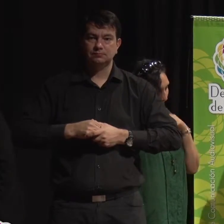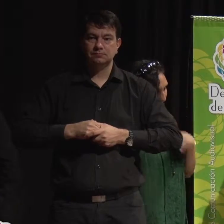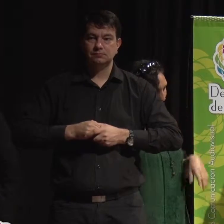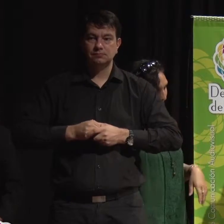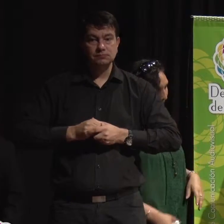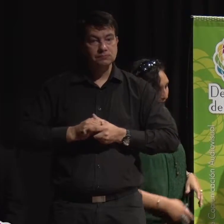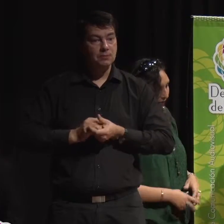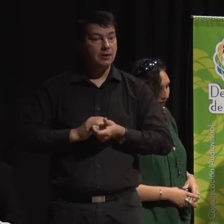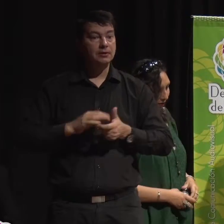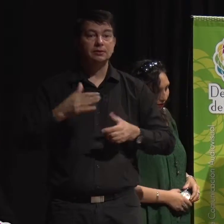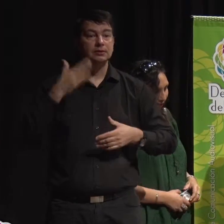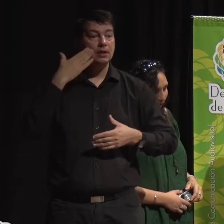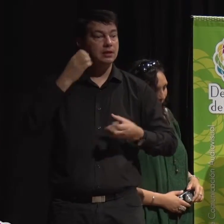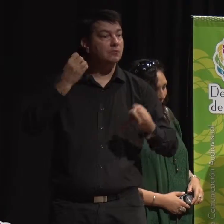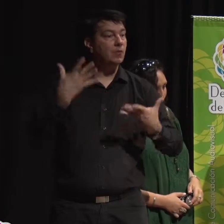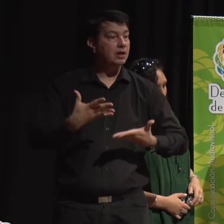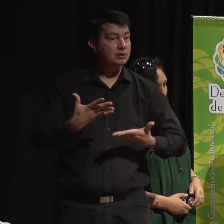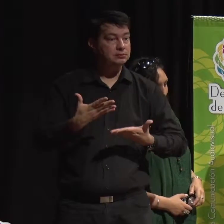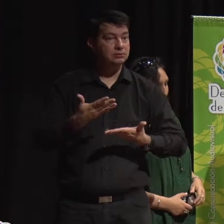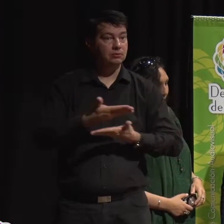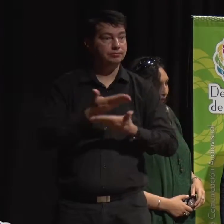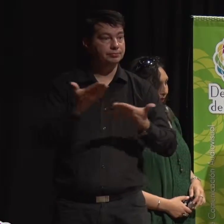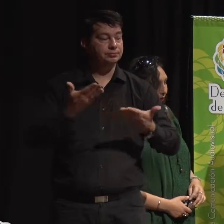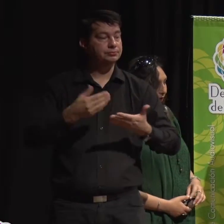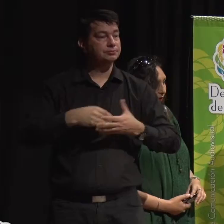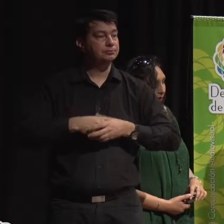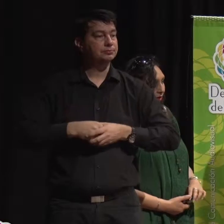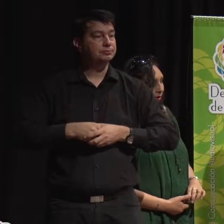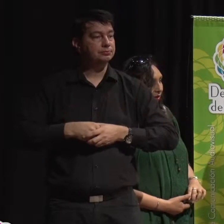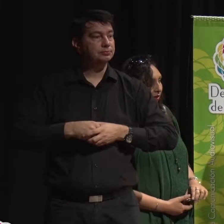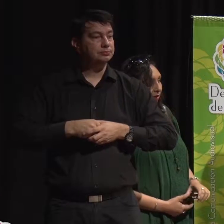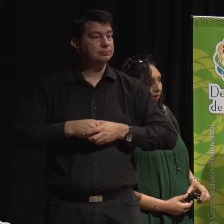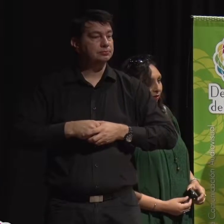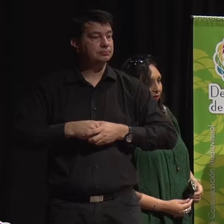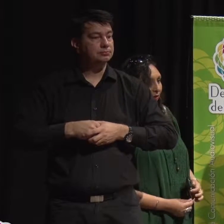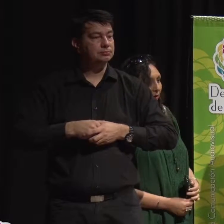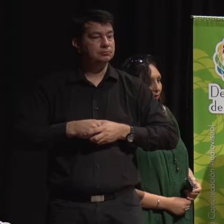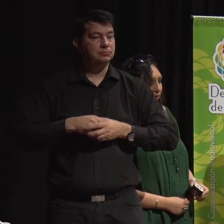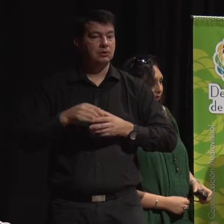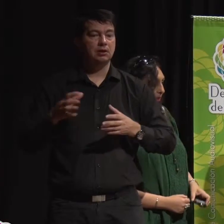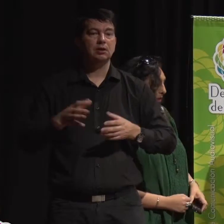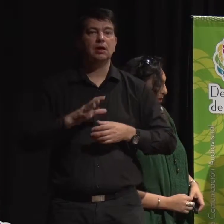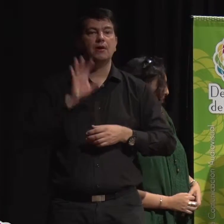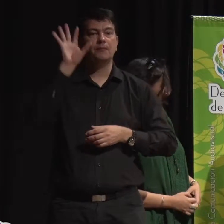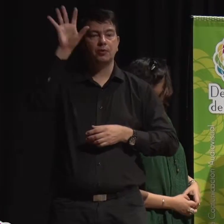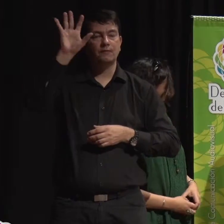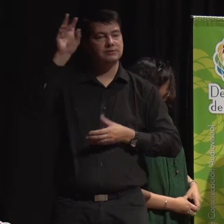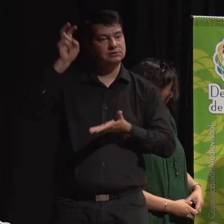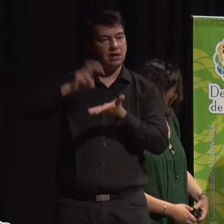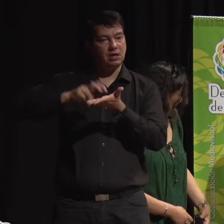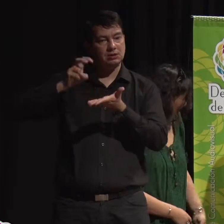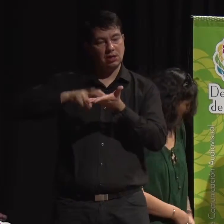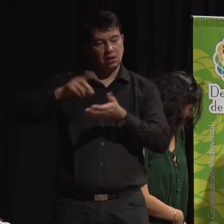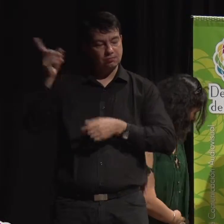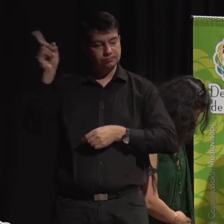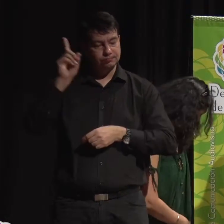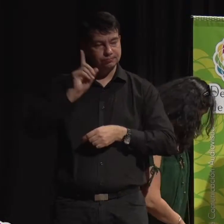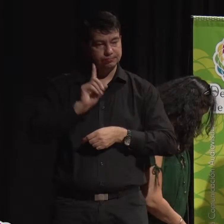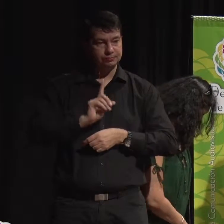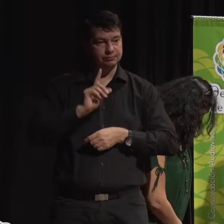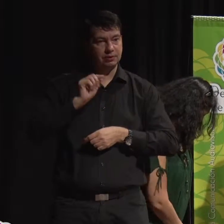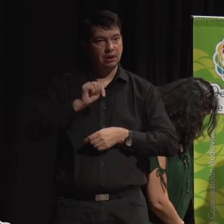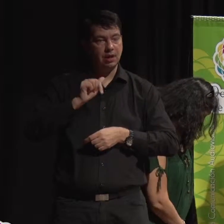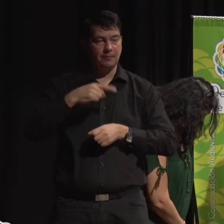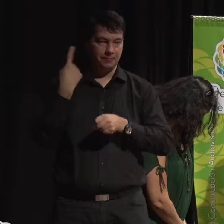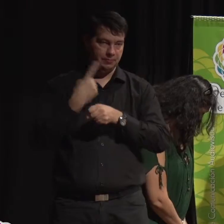bueno buenas tardes a todos venimos de la provincia de salta primeramente les